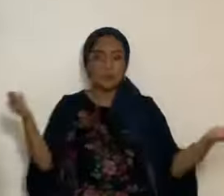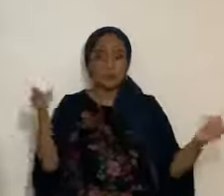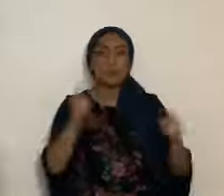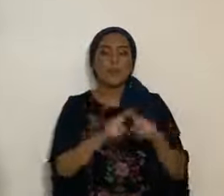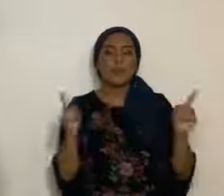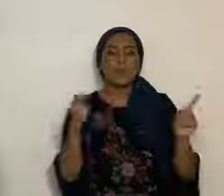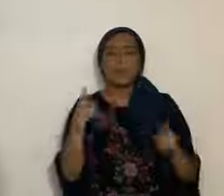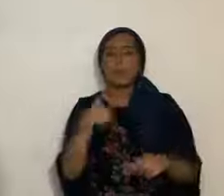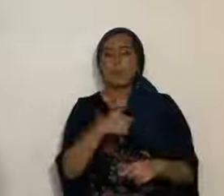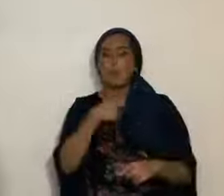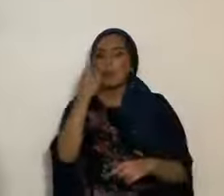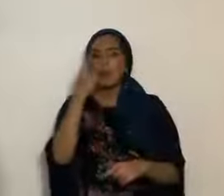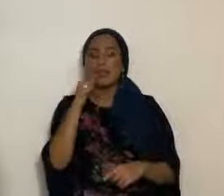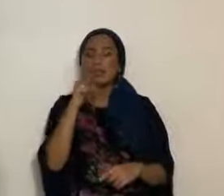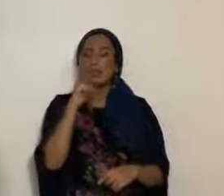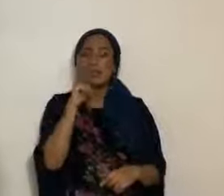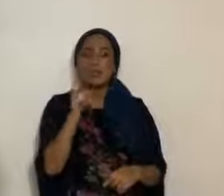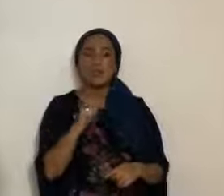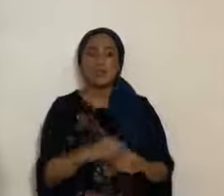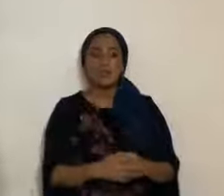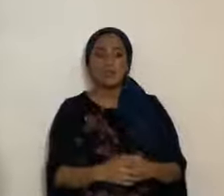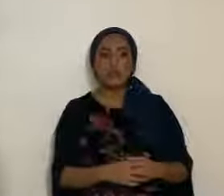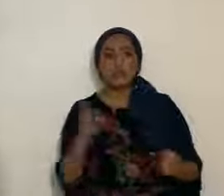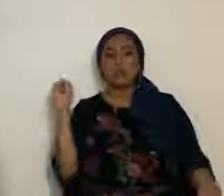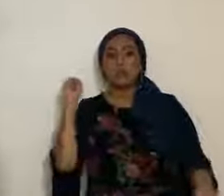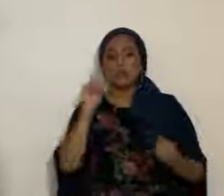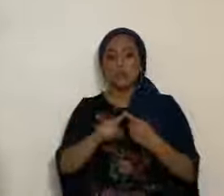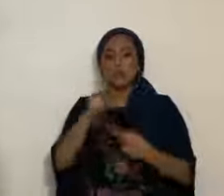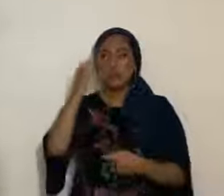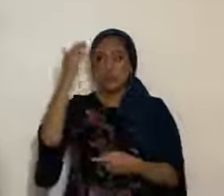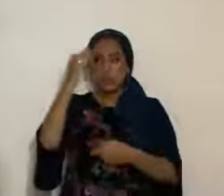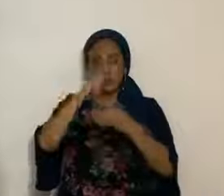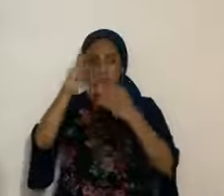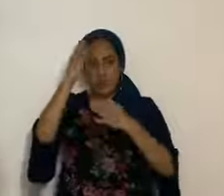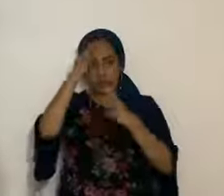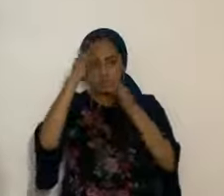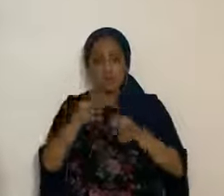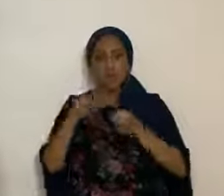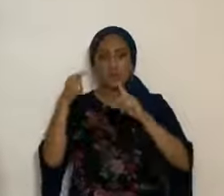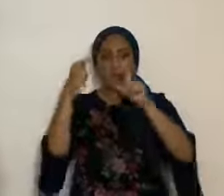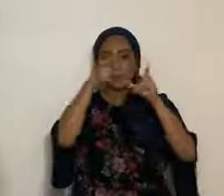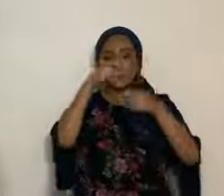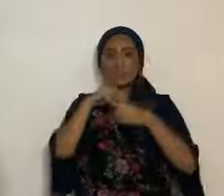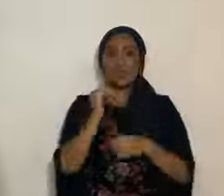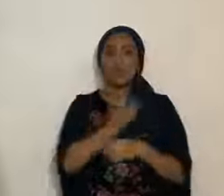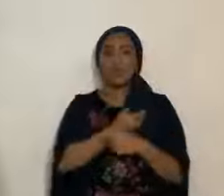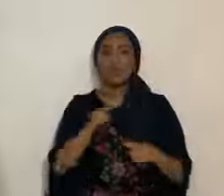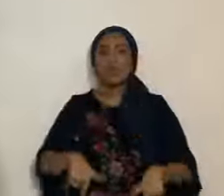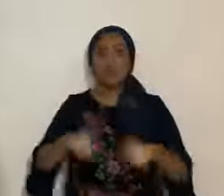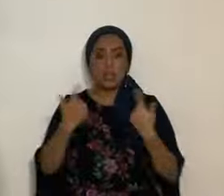cuenta que no es así. Hasta que el Eterno no cumpla el propósito de nuestras vidas, hasta que